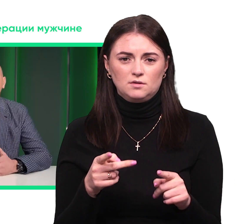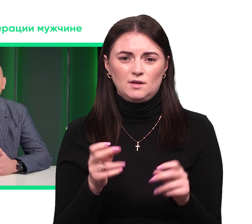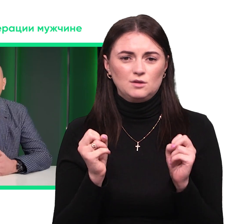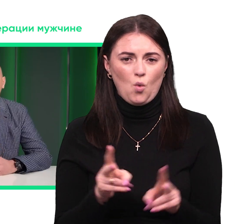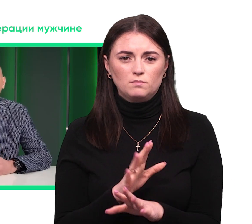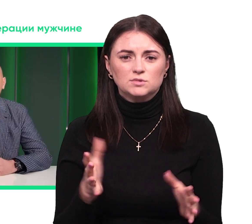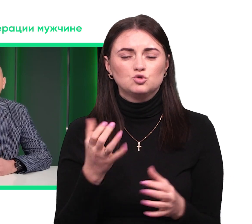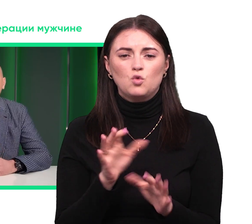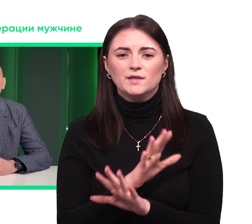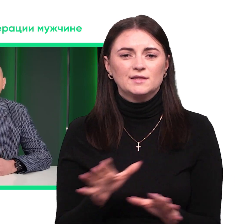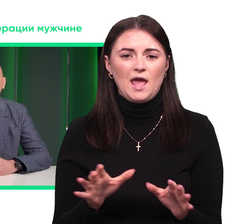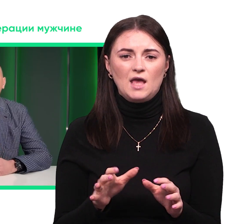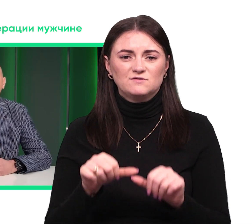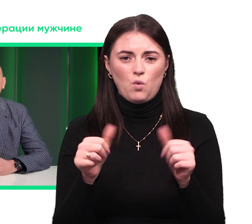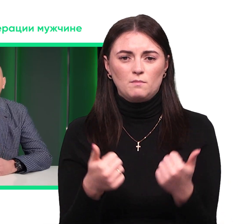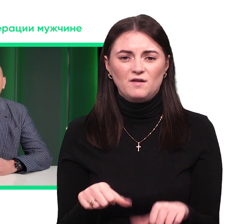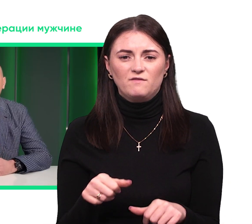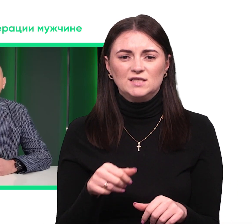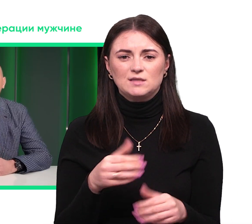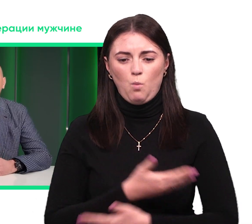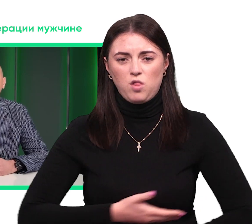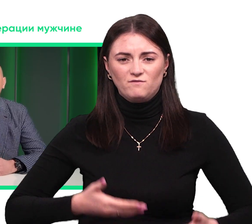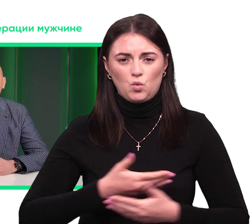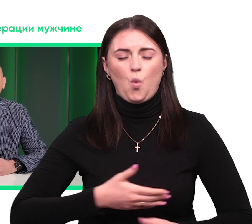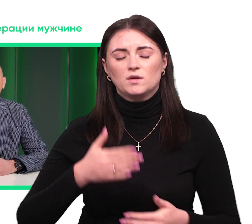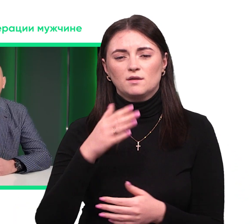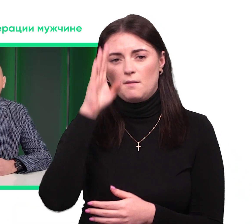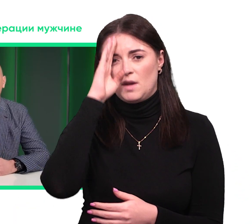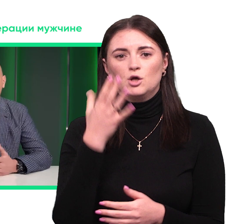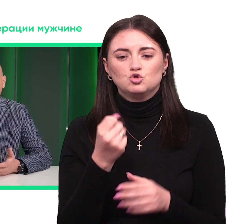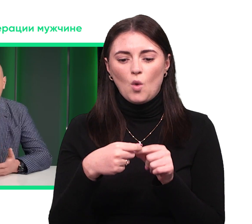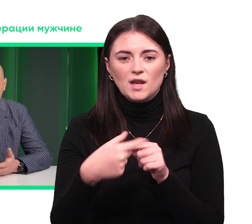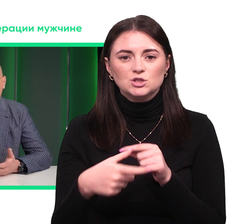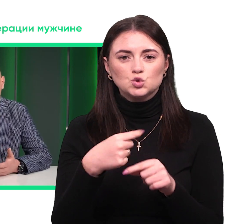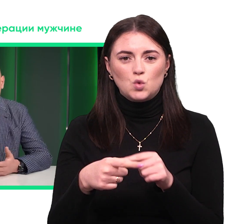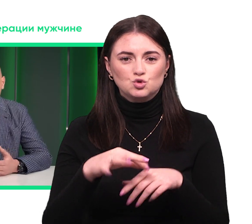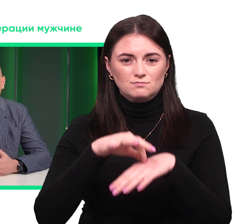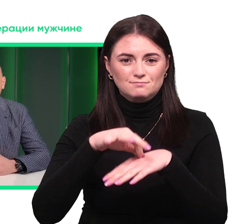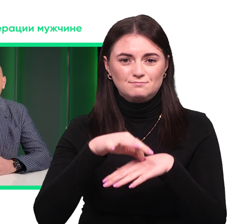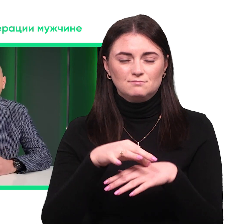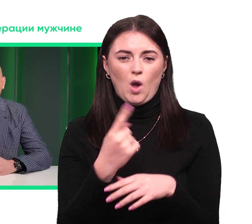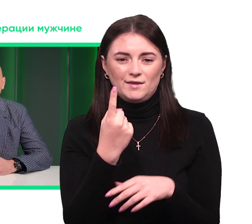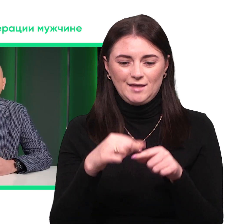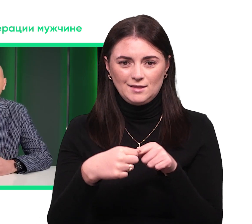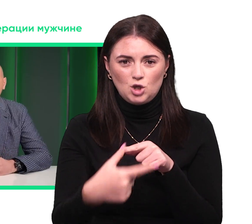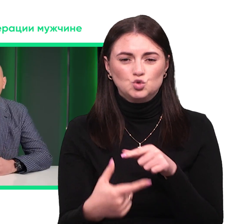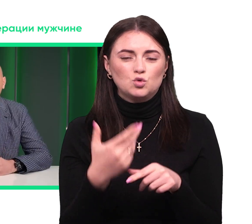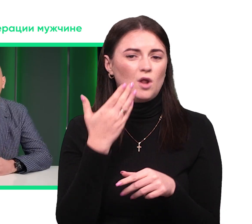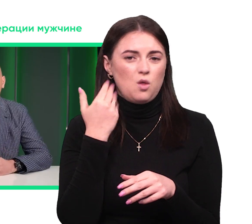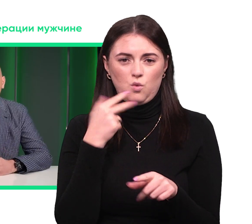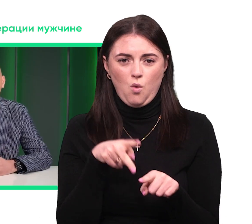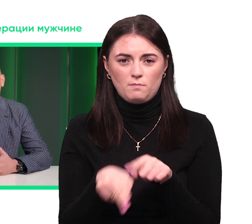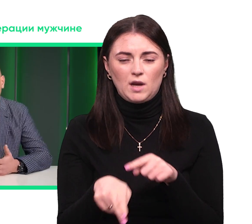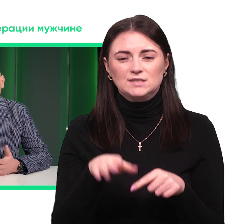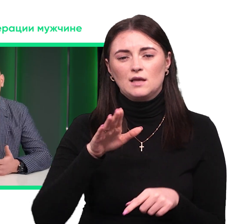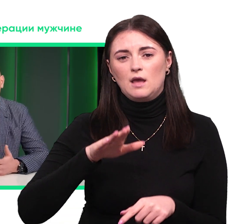сформировались половые органы мальчика, еще листочки крайней плоти, пока еще это один листочек, очень легко обрезать. И потом